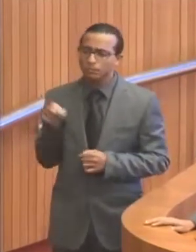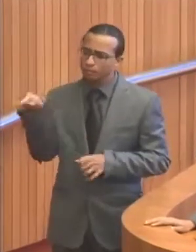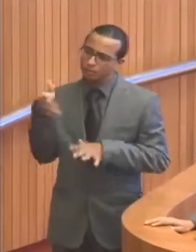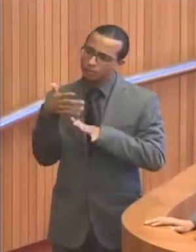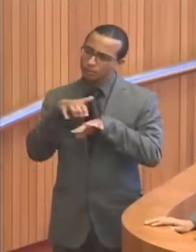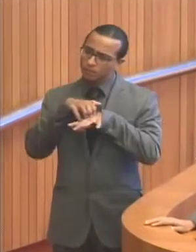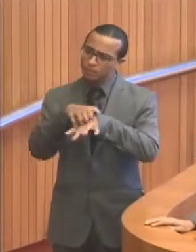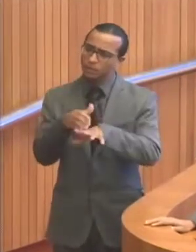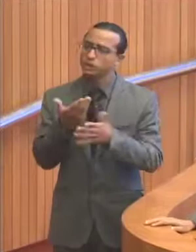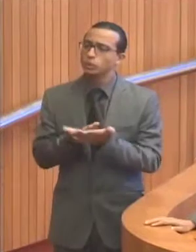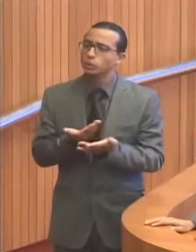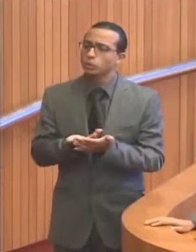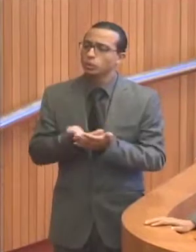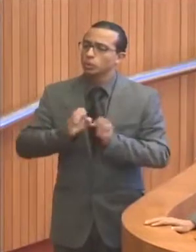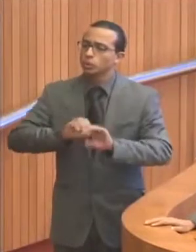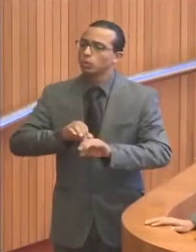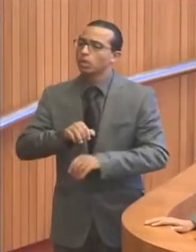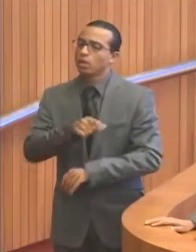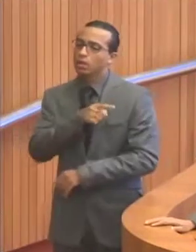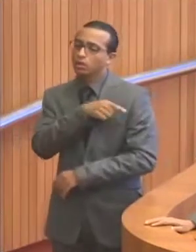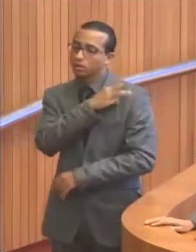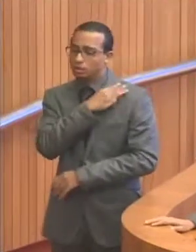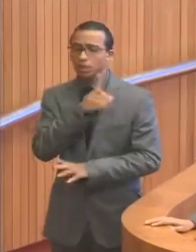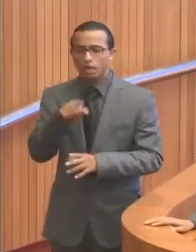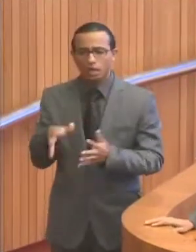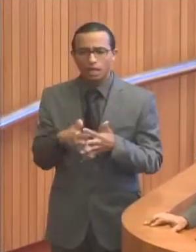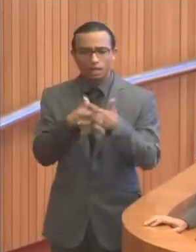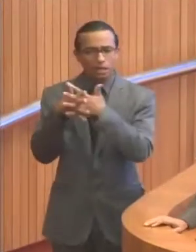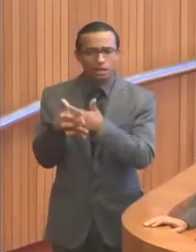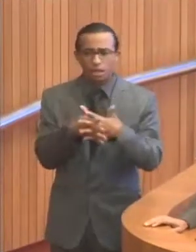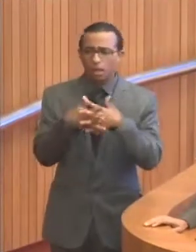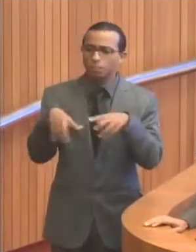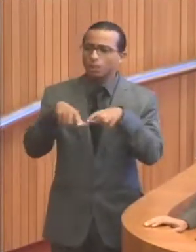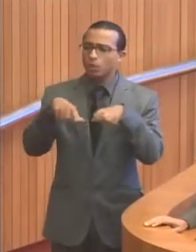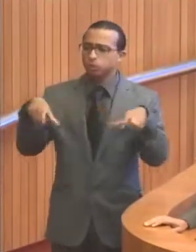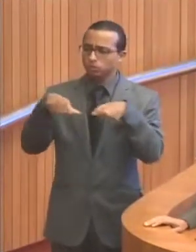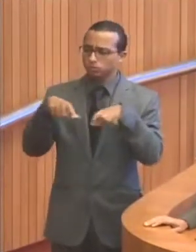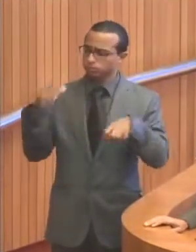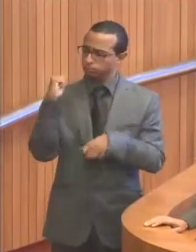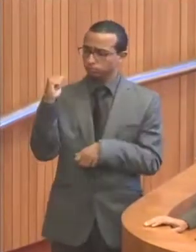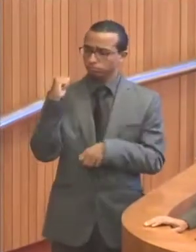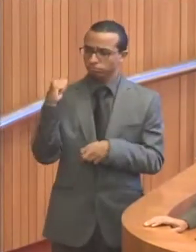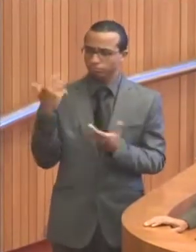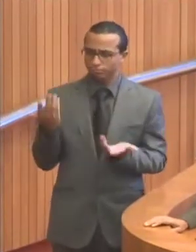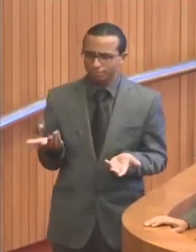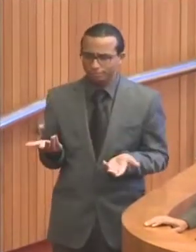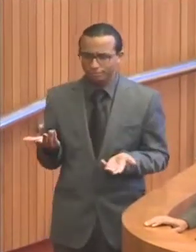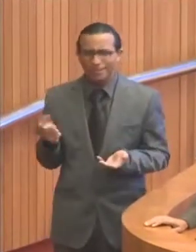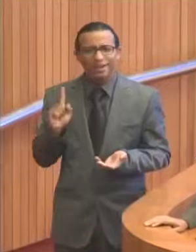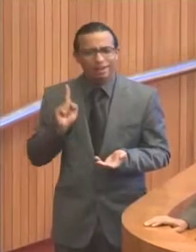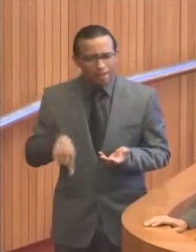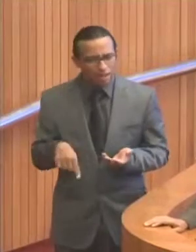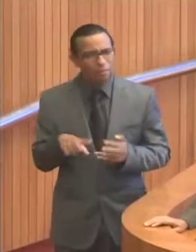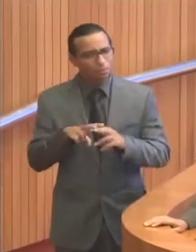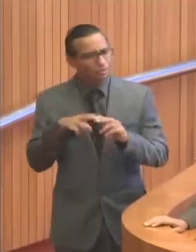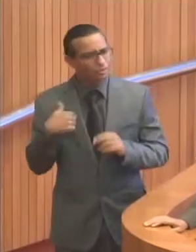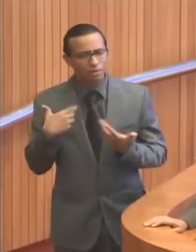transporte escolar de ensino médio é feito em Pau de Arara. Essa é a pergunta que não quer